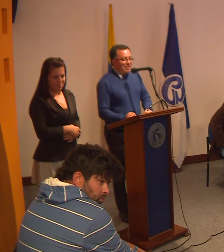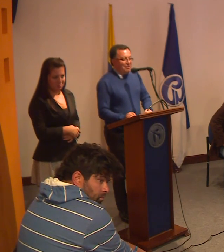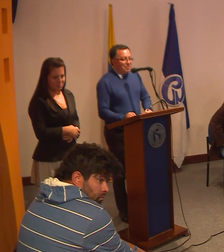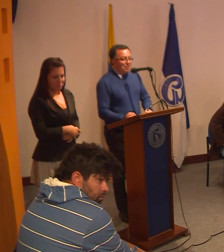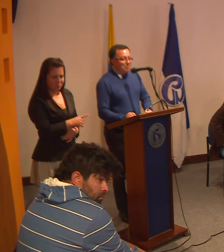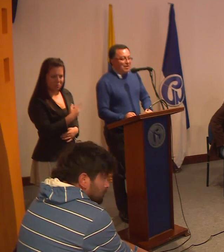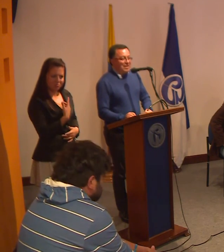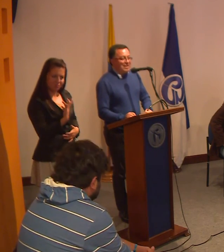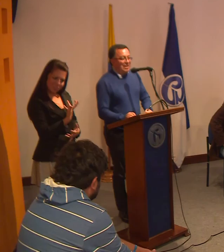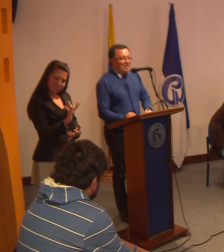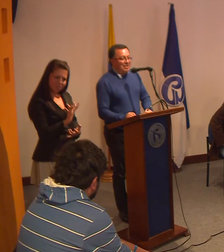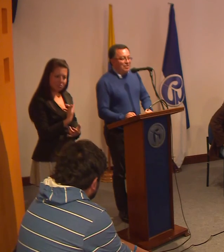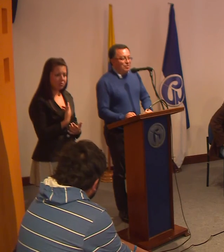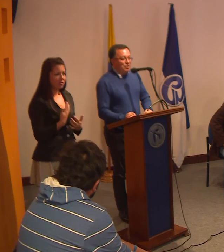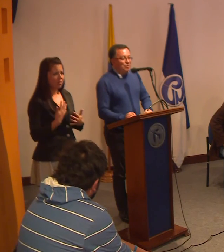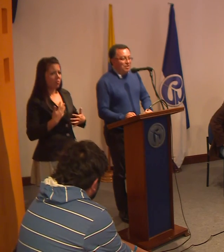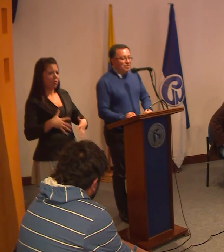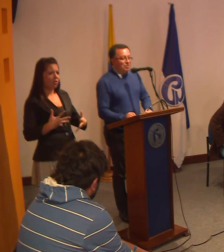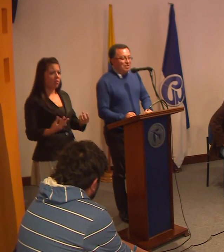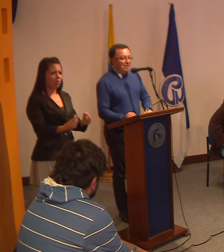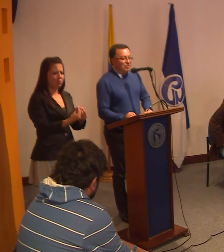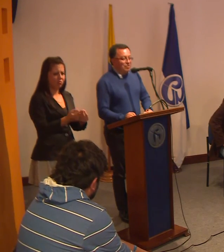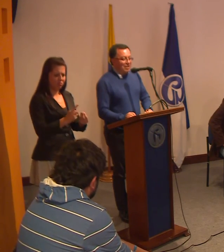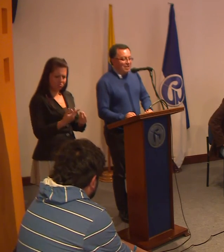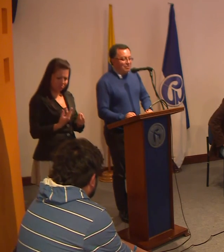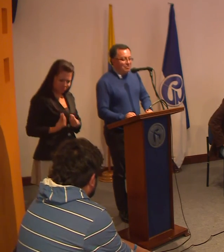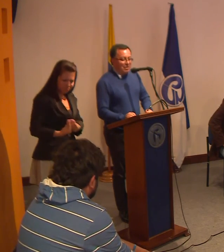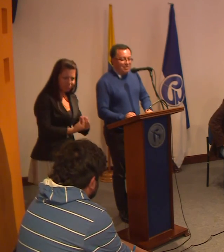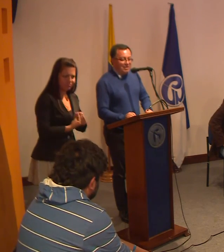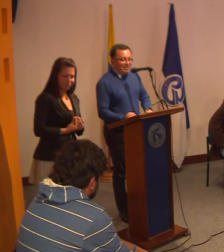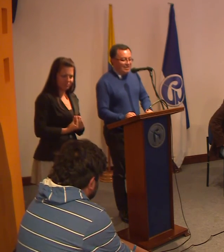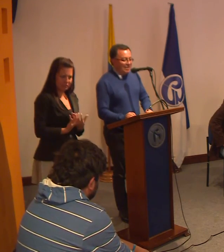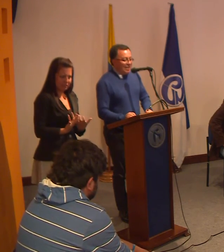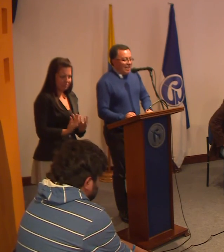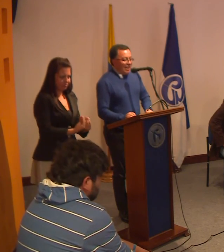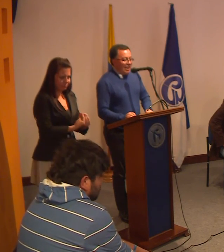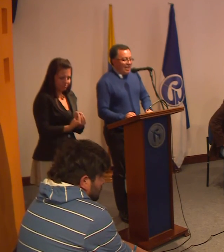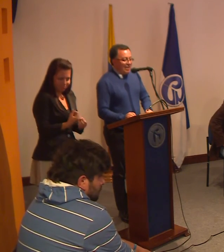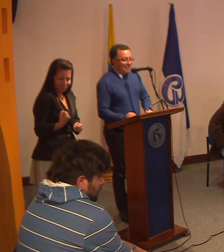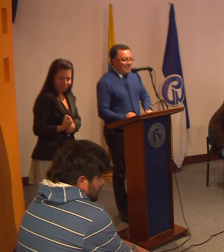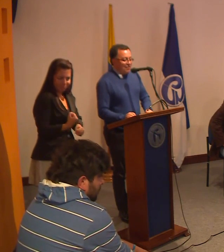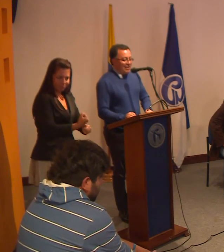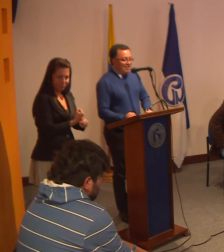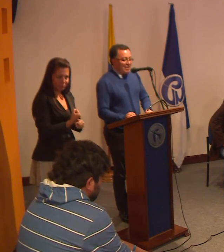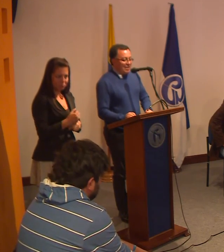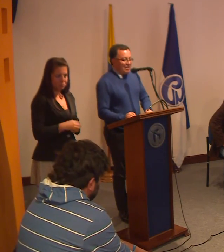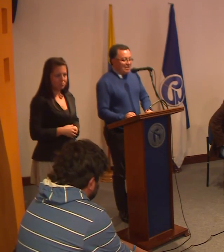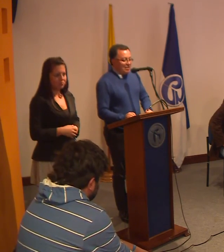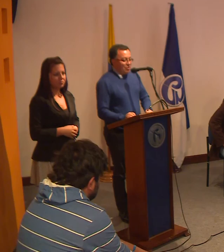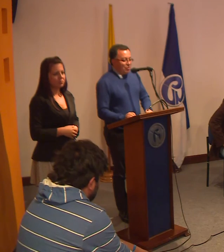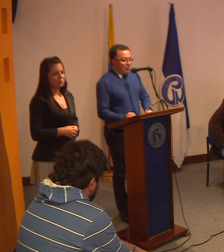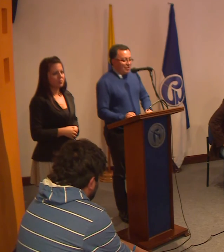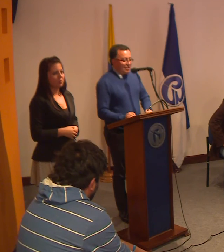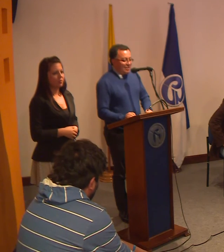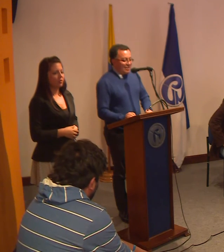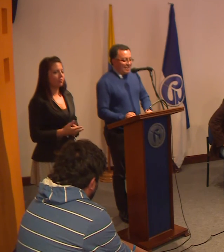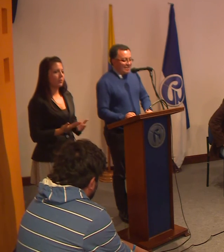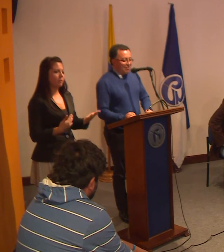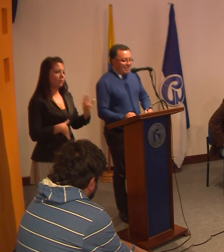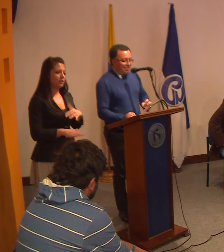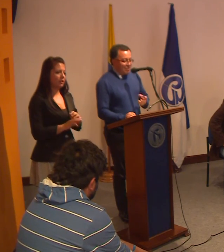acción colectiva. En buena medida se ha construido sobre la acción colectiva, unas veces en defensa o